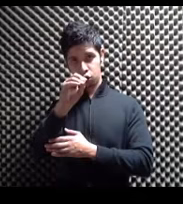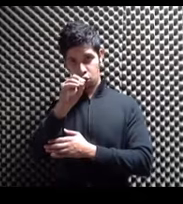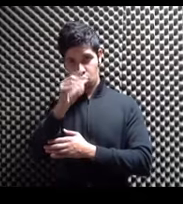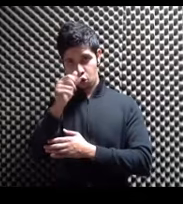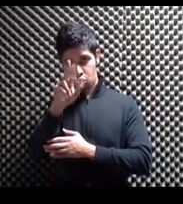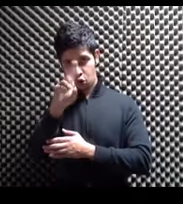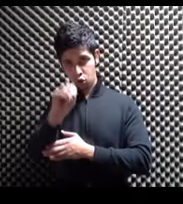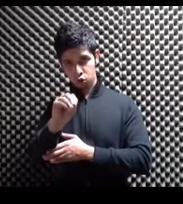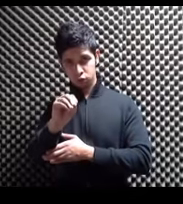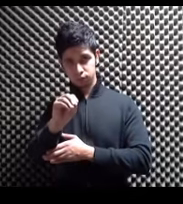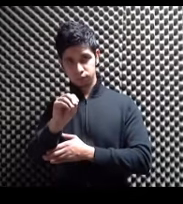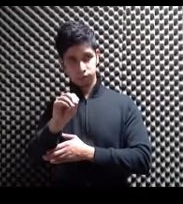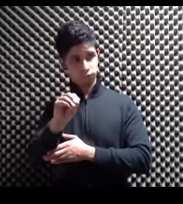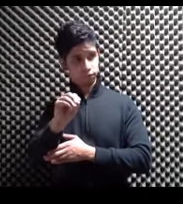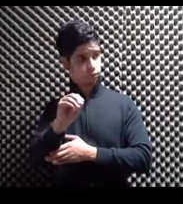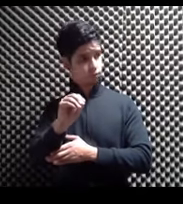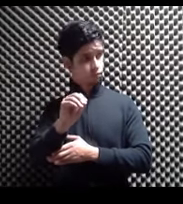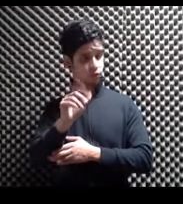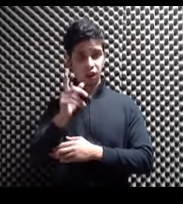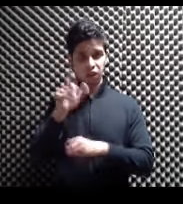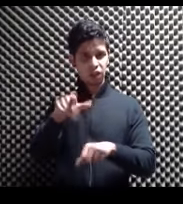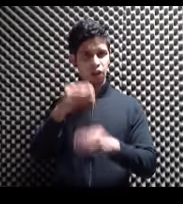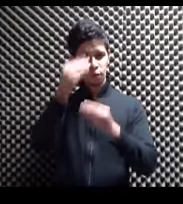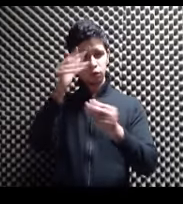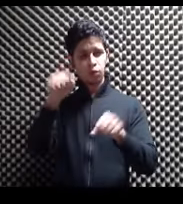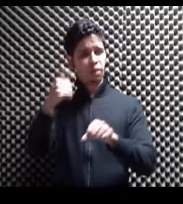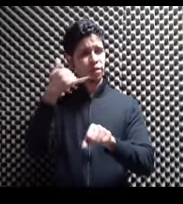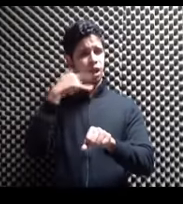llaman, lo podemos decir, porque las visitas al albergue